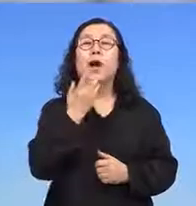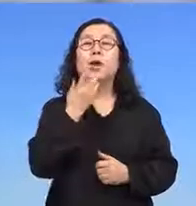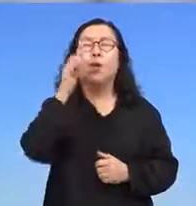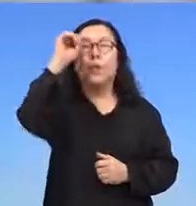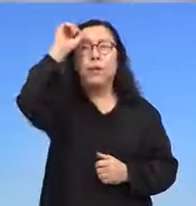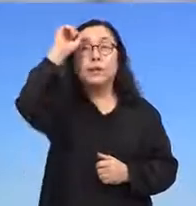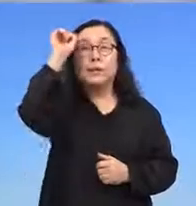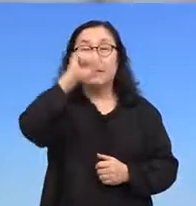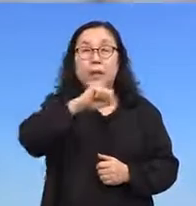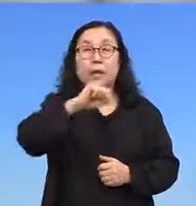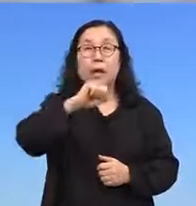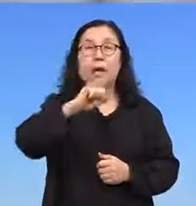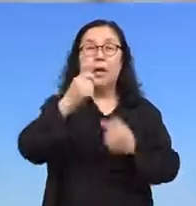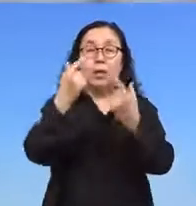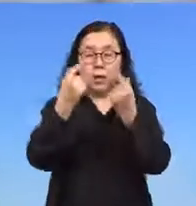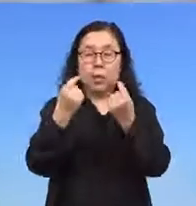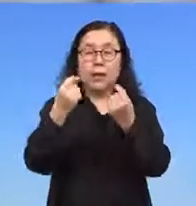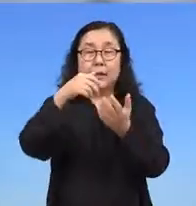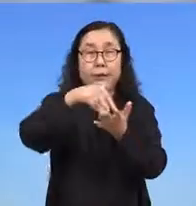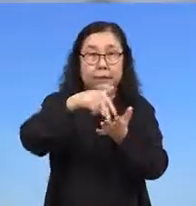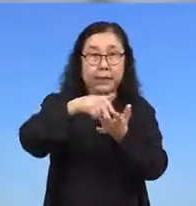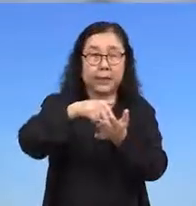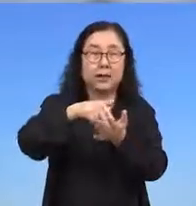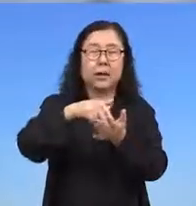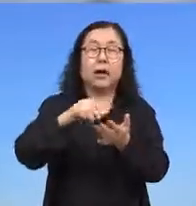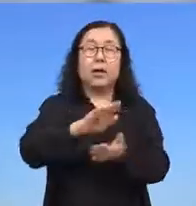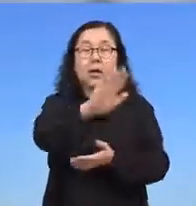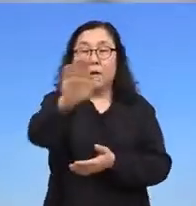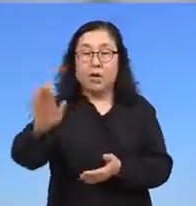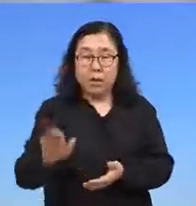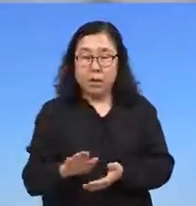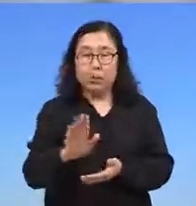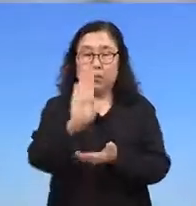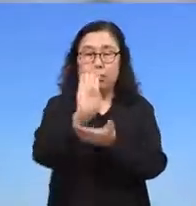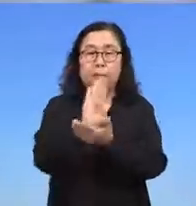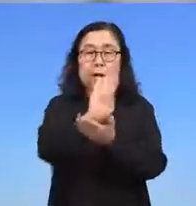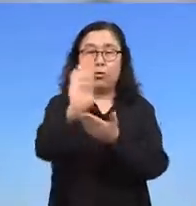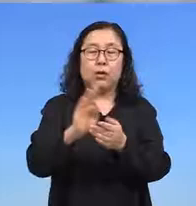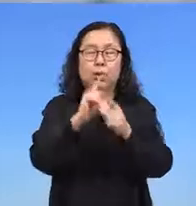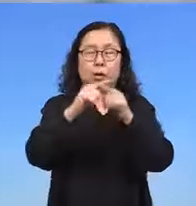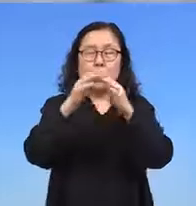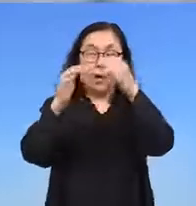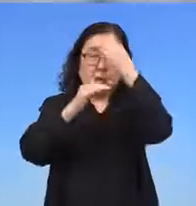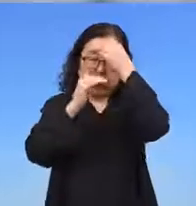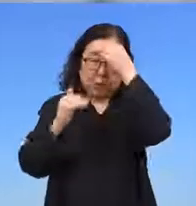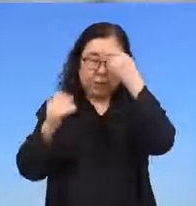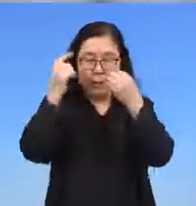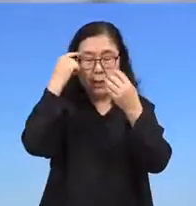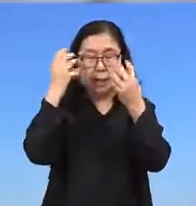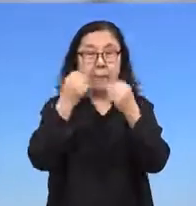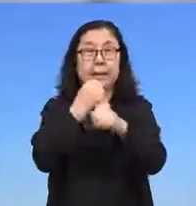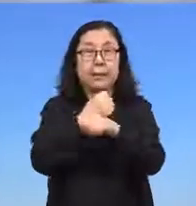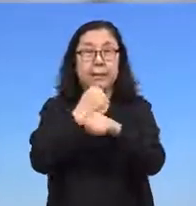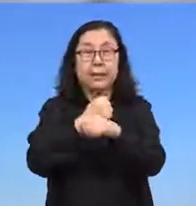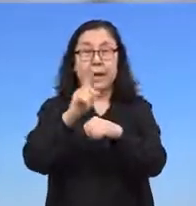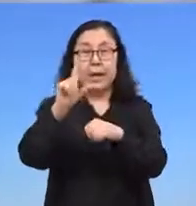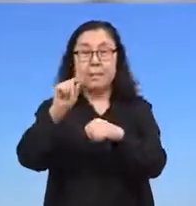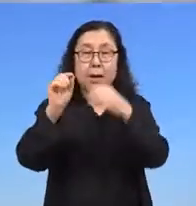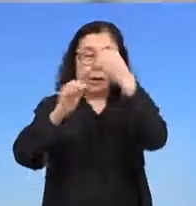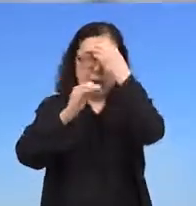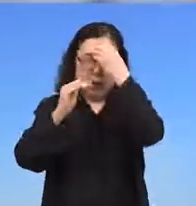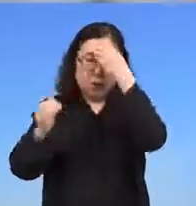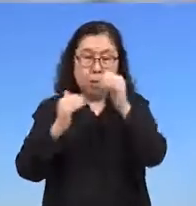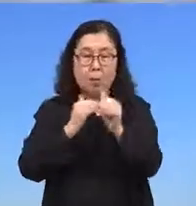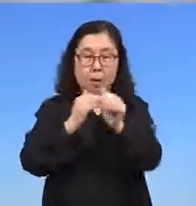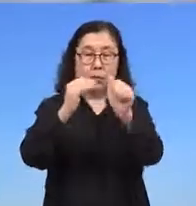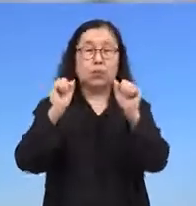그 화요일 새벽에 똑같은 차원에서 저는 분당 우리 성도님 생각을 참 많이 했습니다. 지금 1만 성도 파송